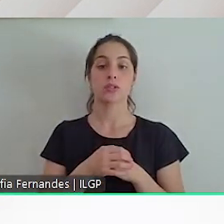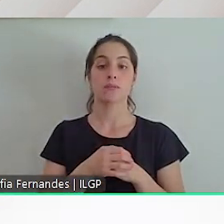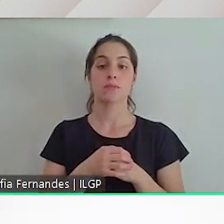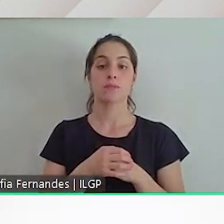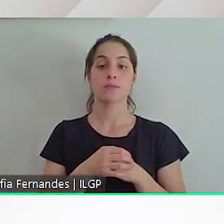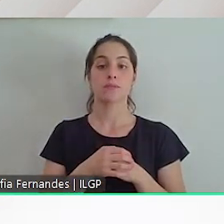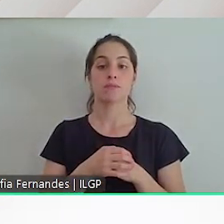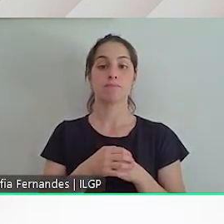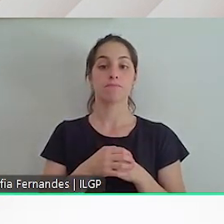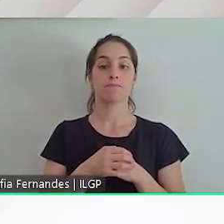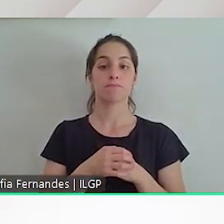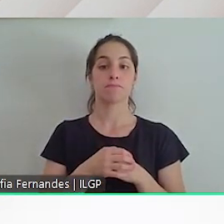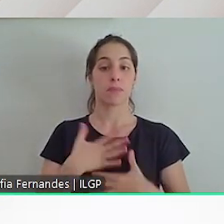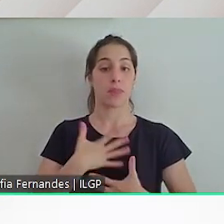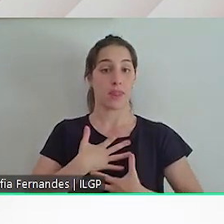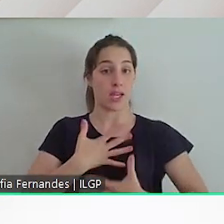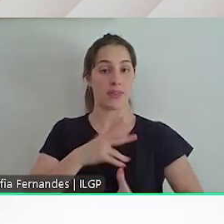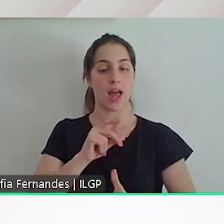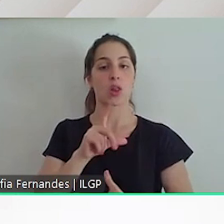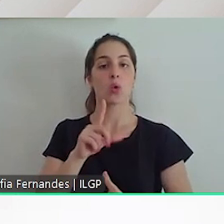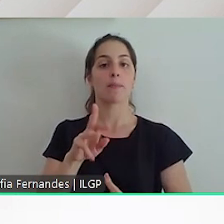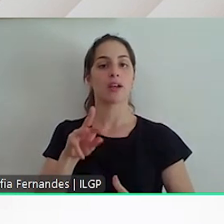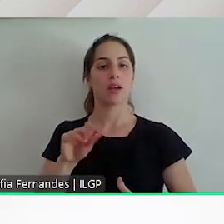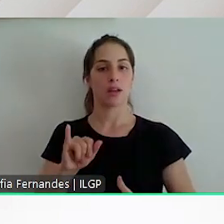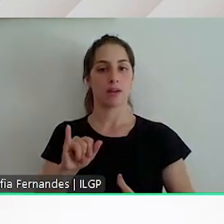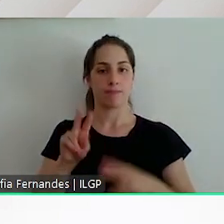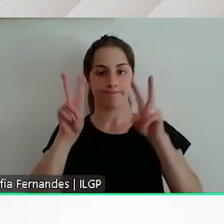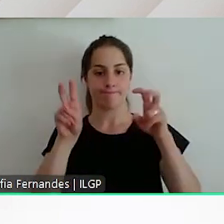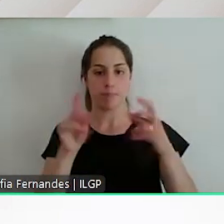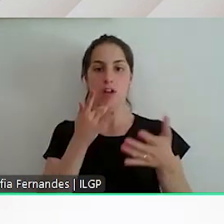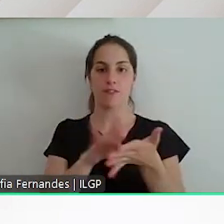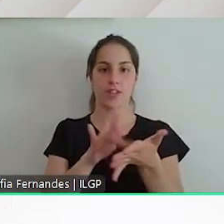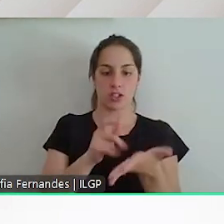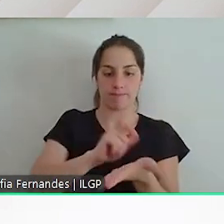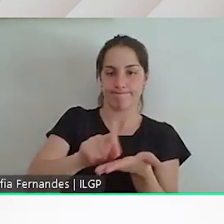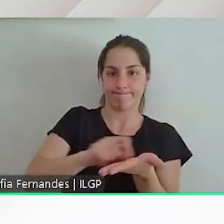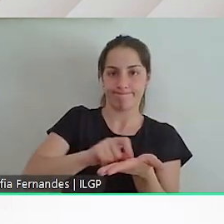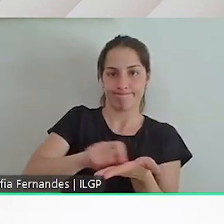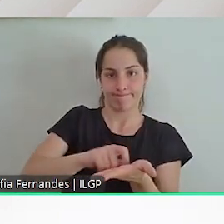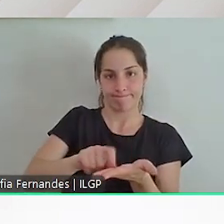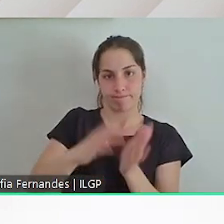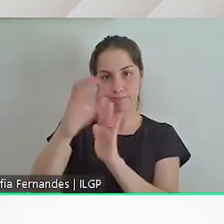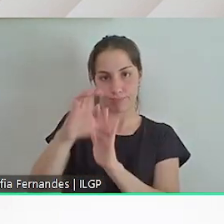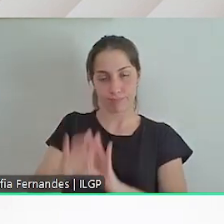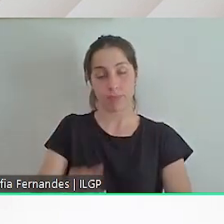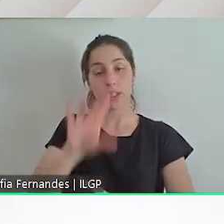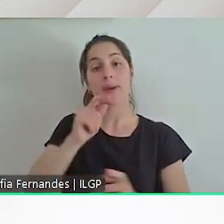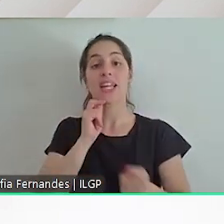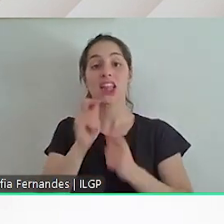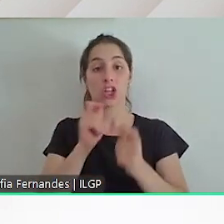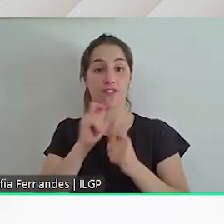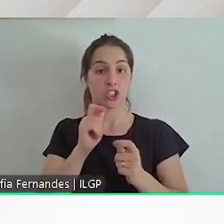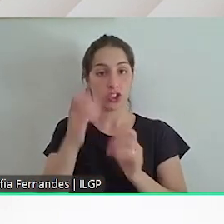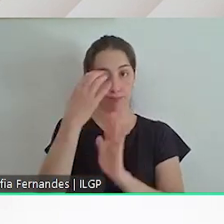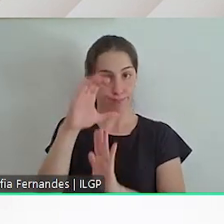dedicada à rede INA Alumni no INAcast. Teremos também flash interviews e também